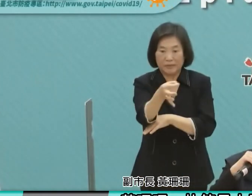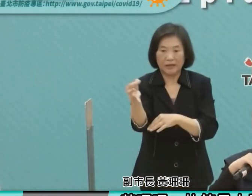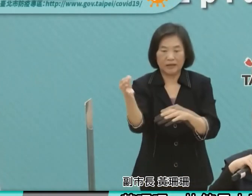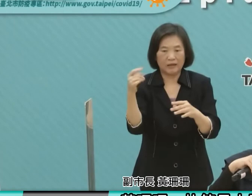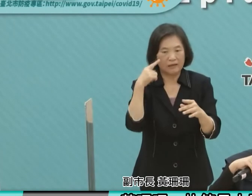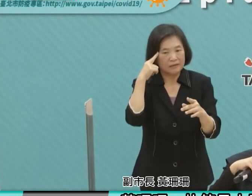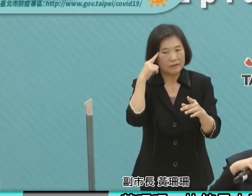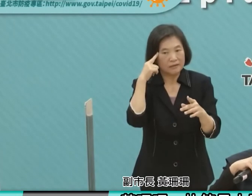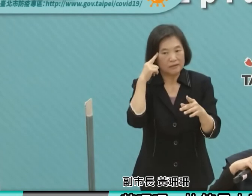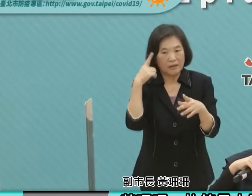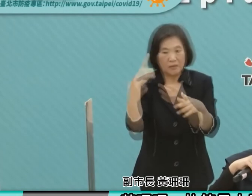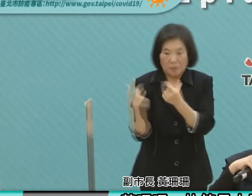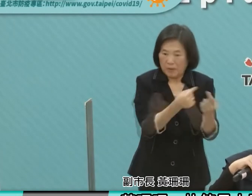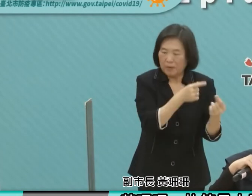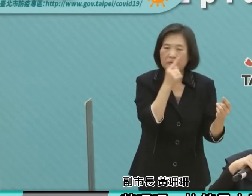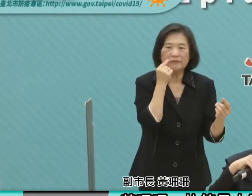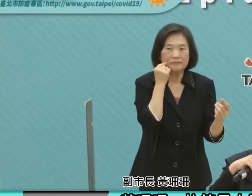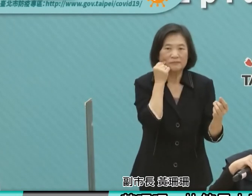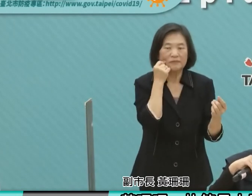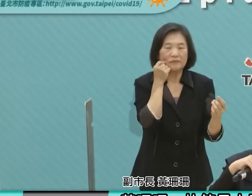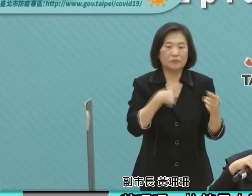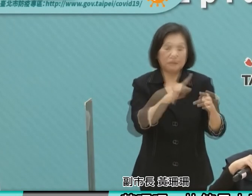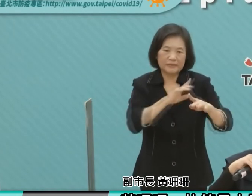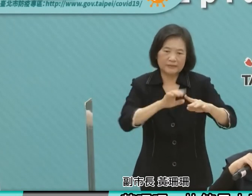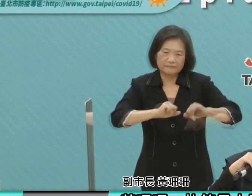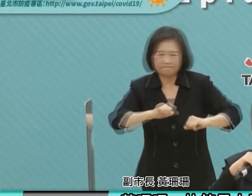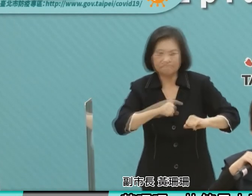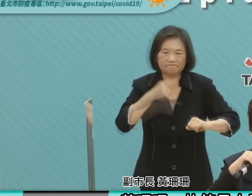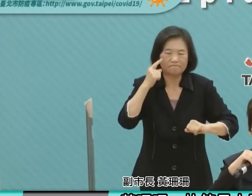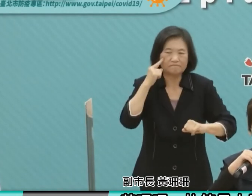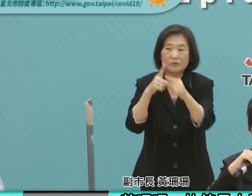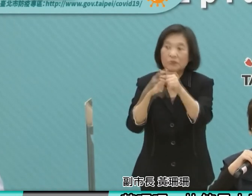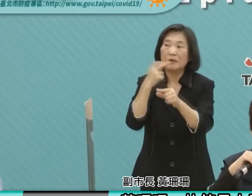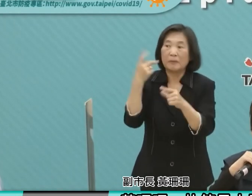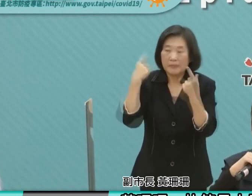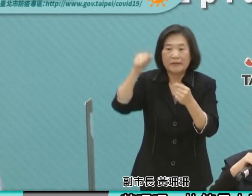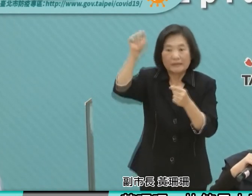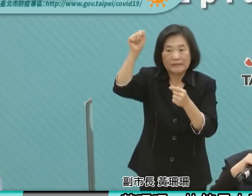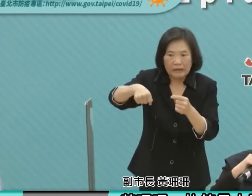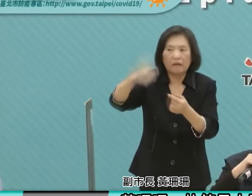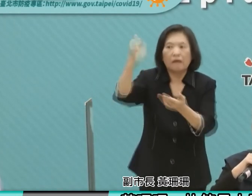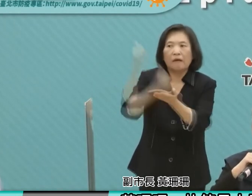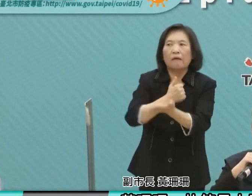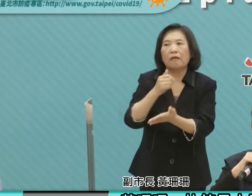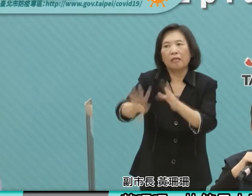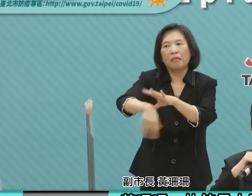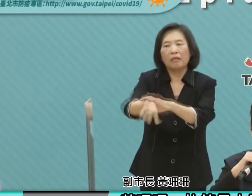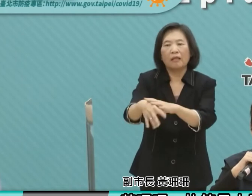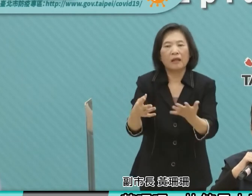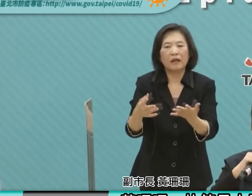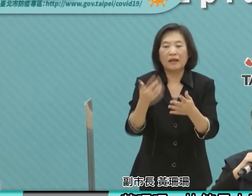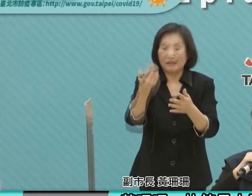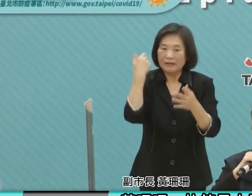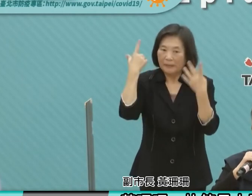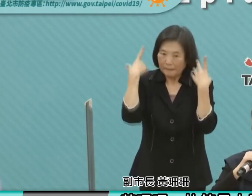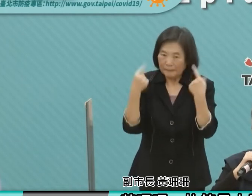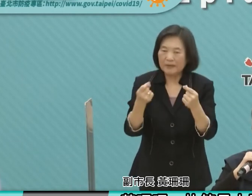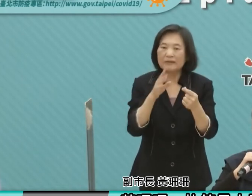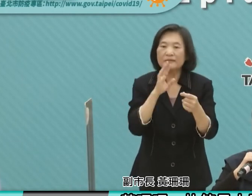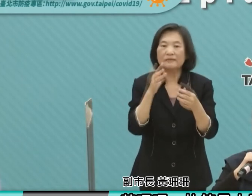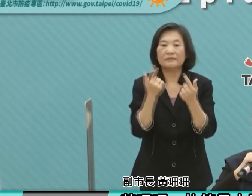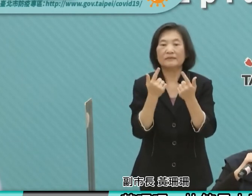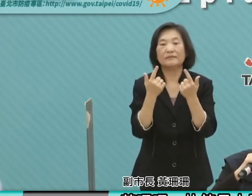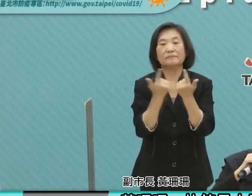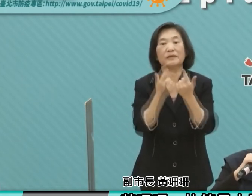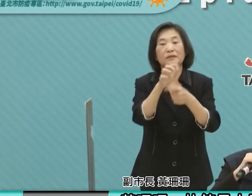还没有办法很稳定，那我们自己就处理过好几次中央答应的量没有来，比如说之前台北农产